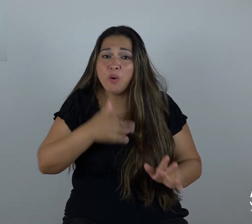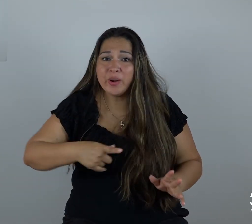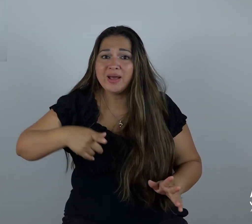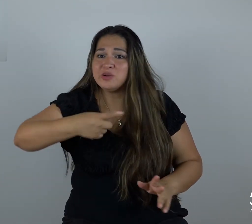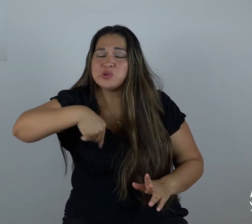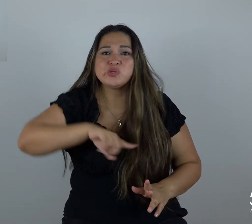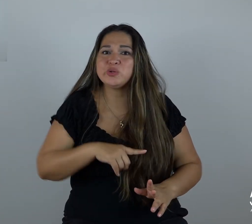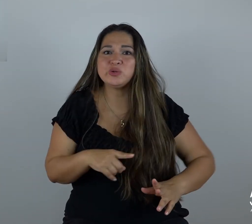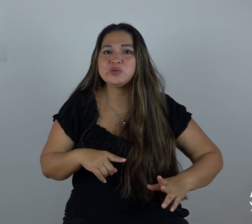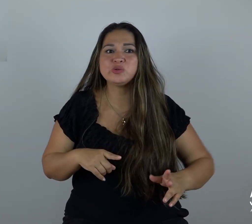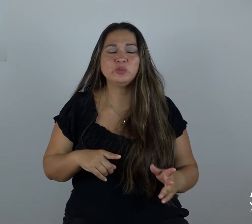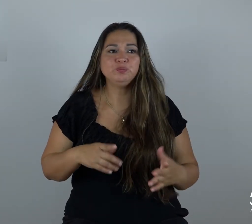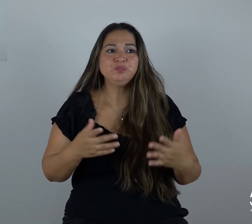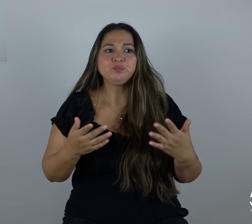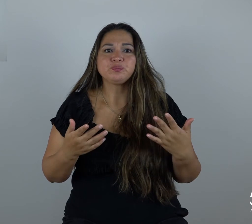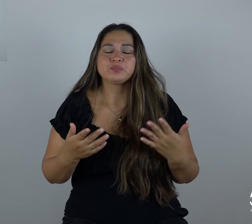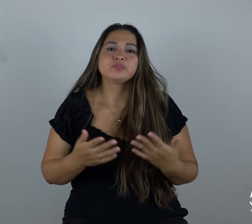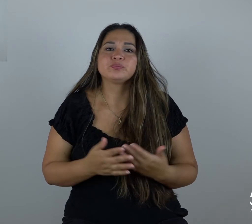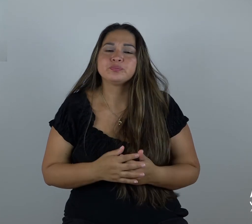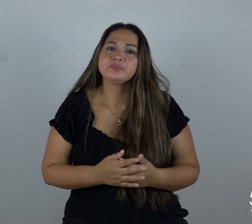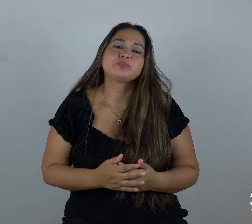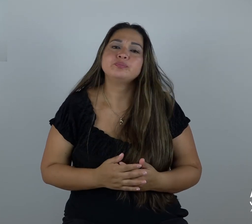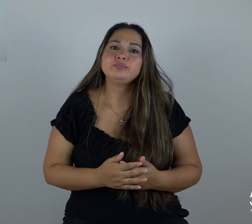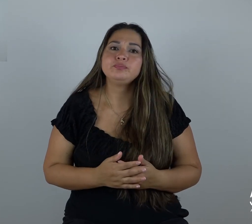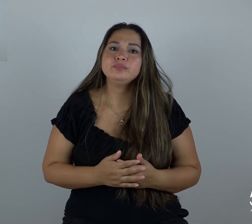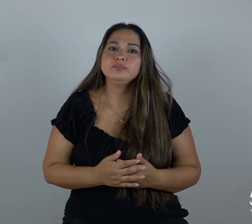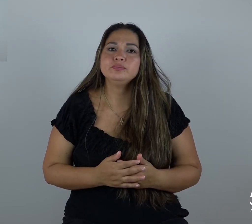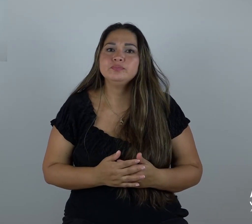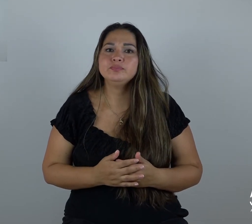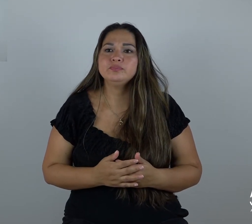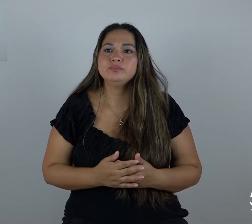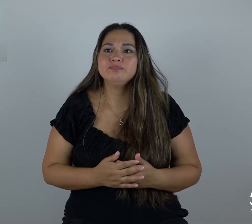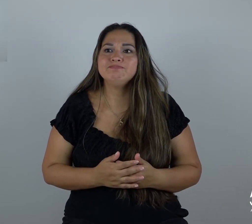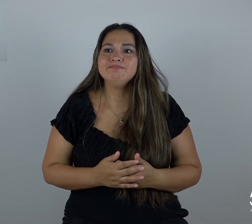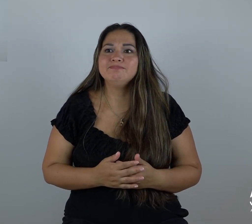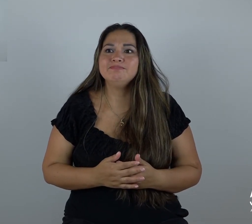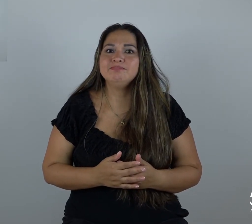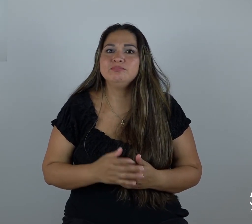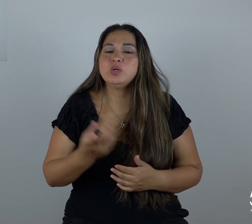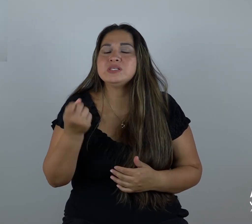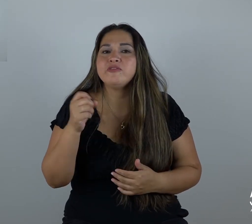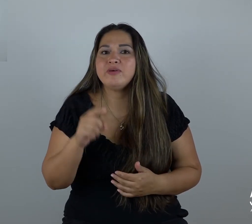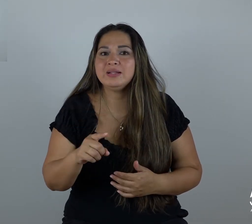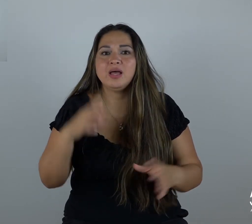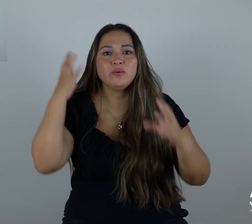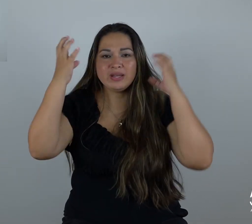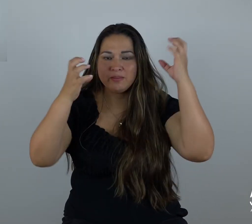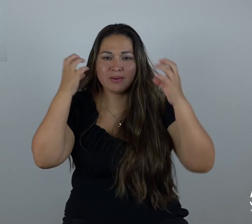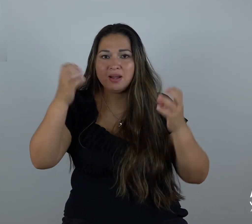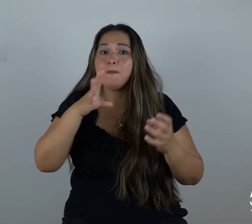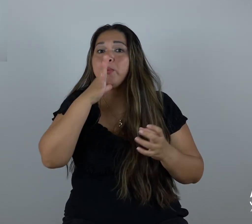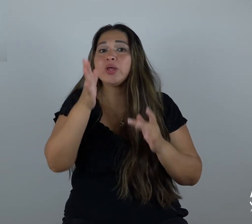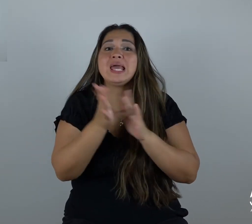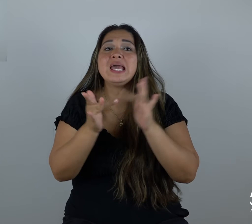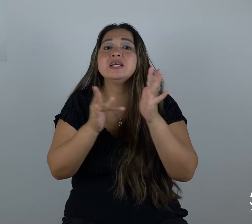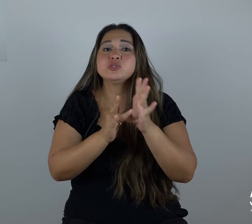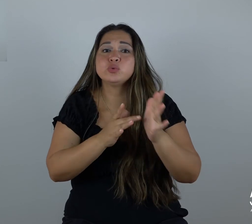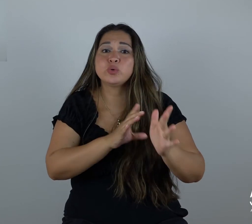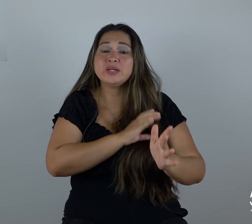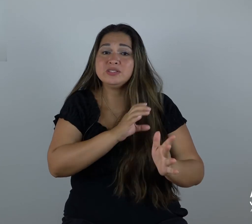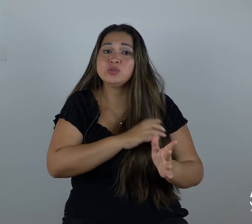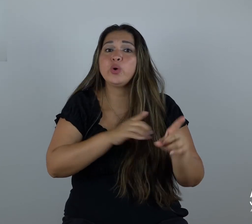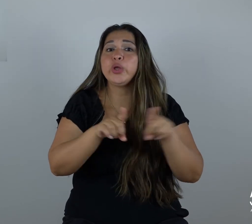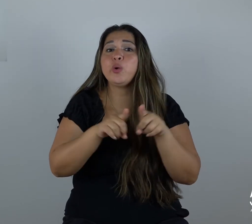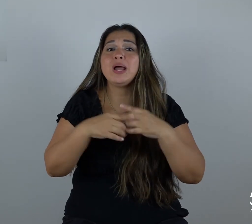cristianismo, no solamente el cristianismo de la época de Jesús, el cristianismo hoy en el siglo XXI es un nuevo